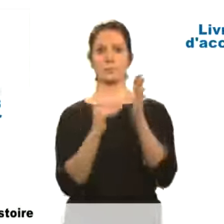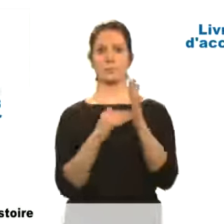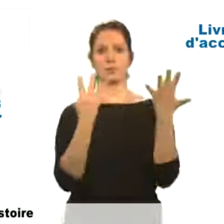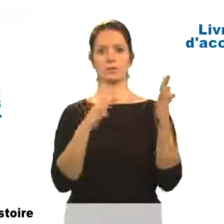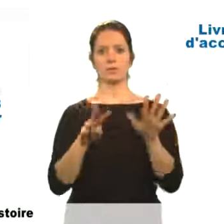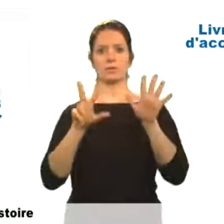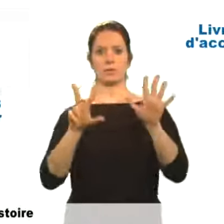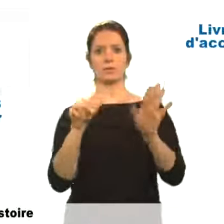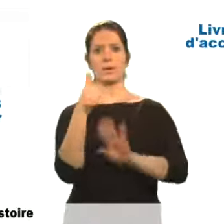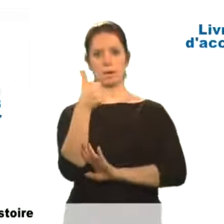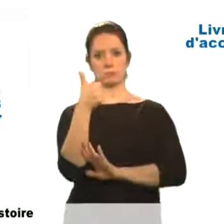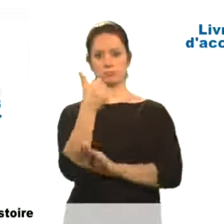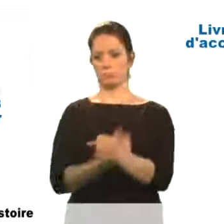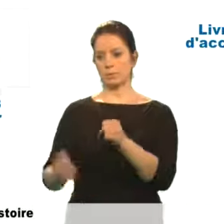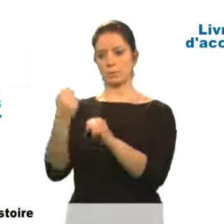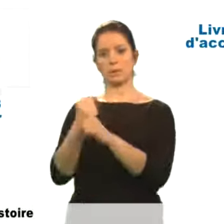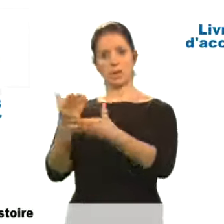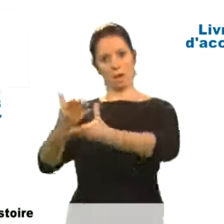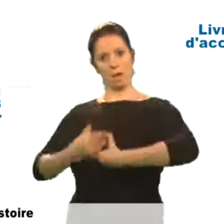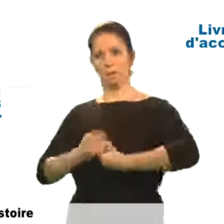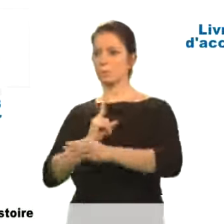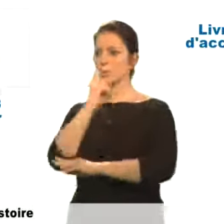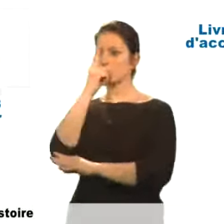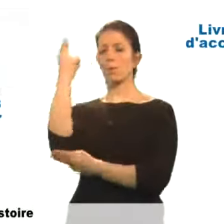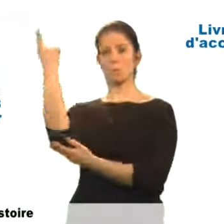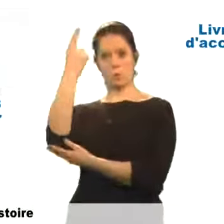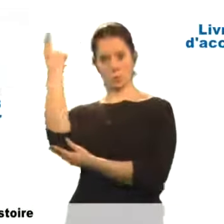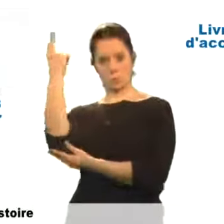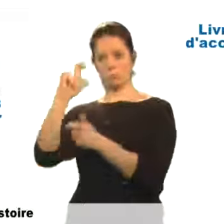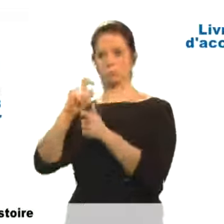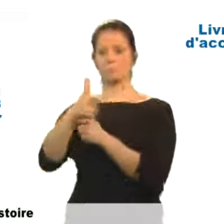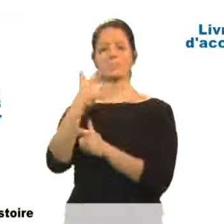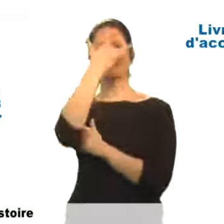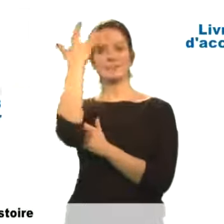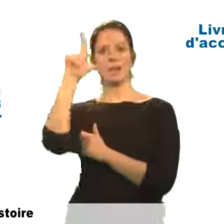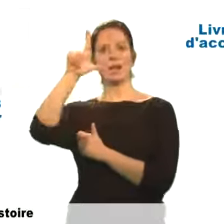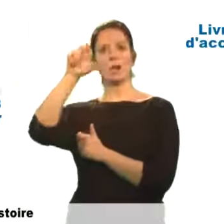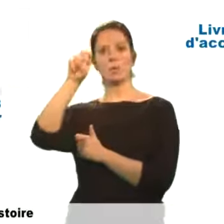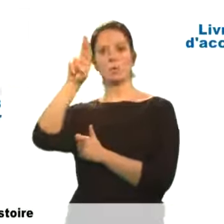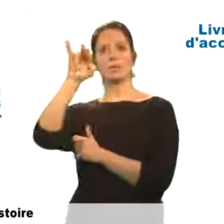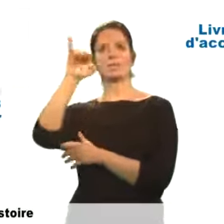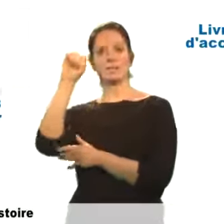1981. Création de l'accueil de jour de Mulhouse, Saint-Louis en 1986, Tannes